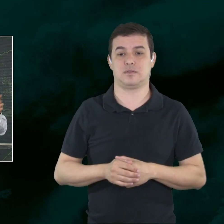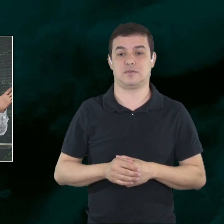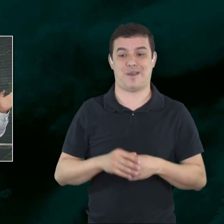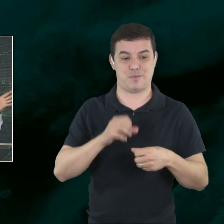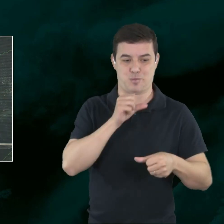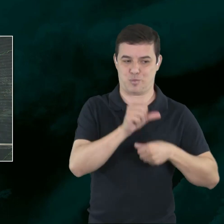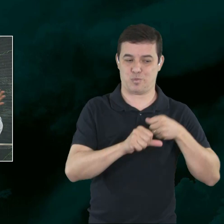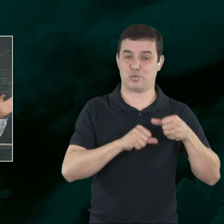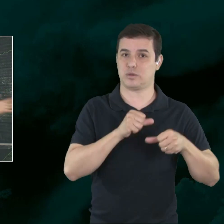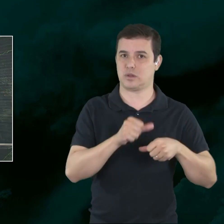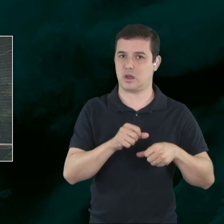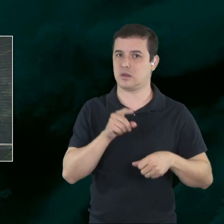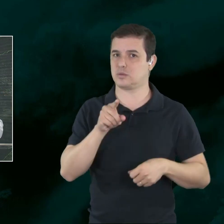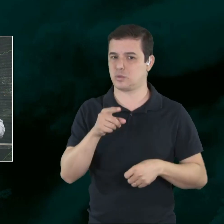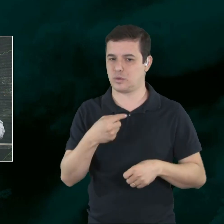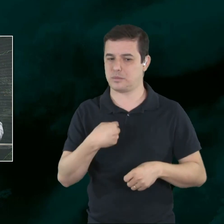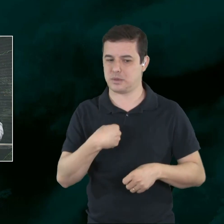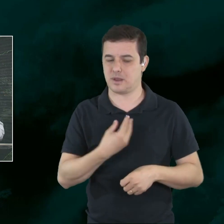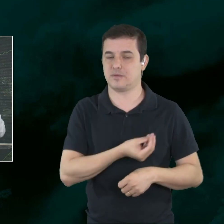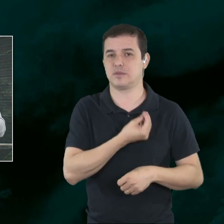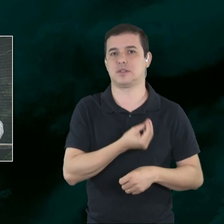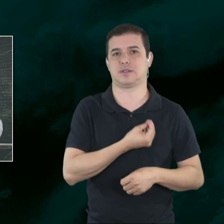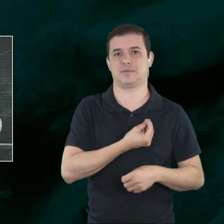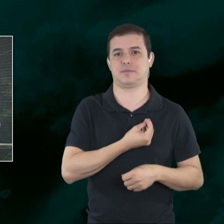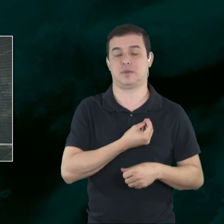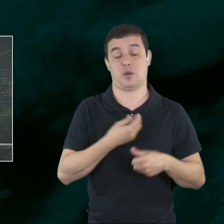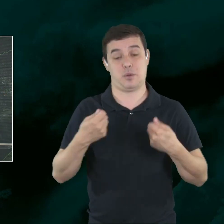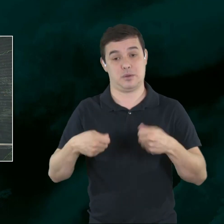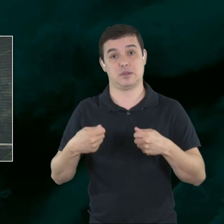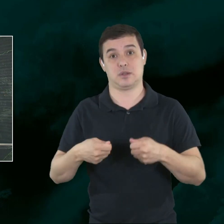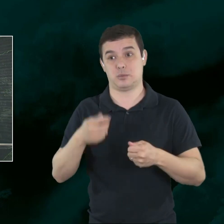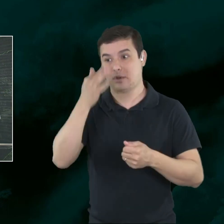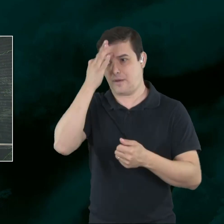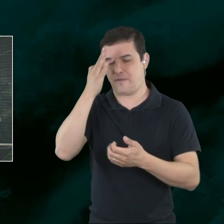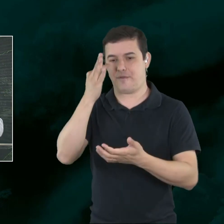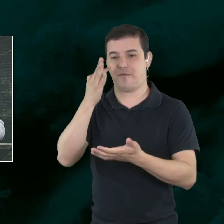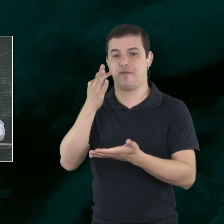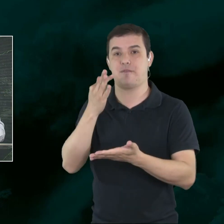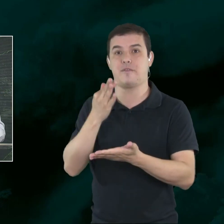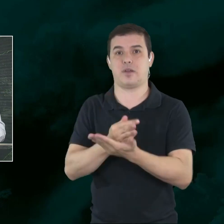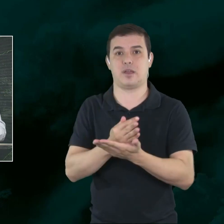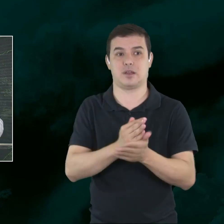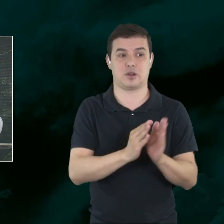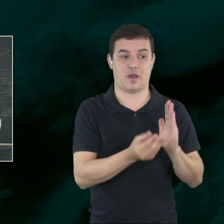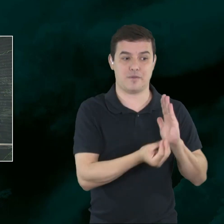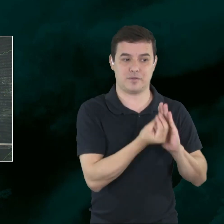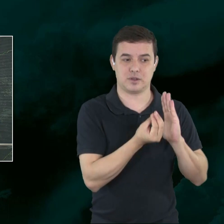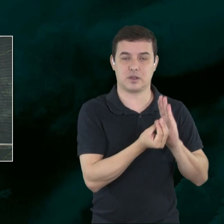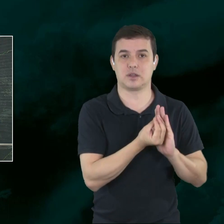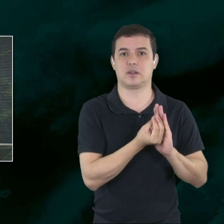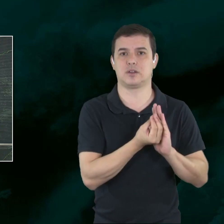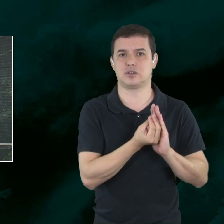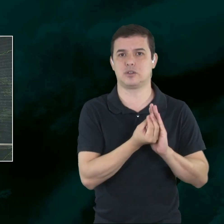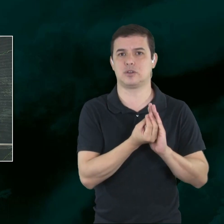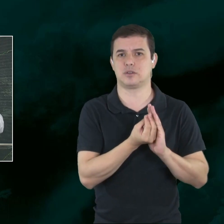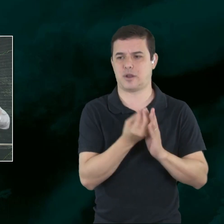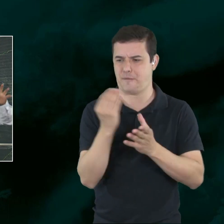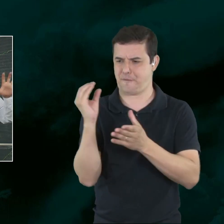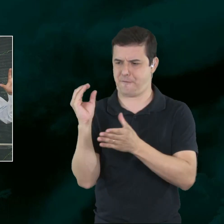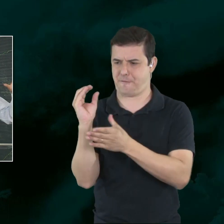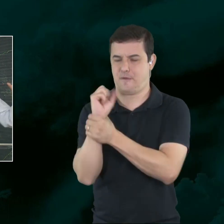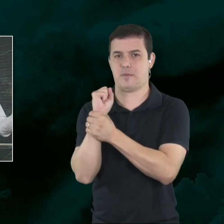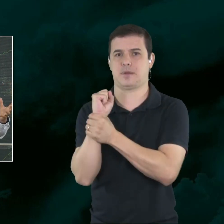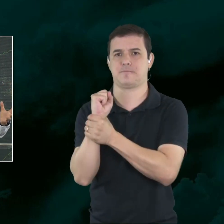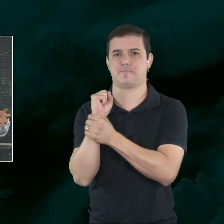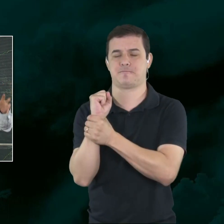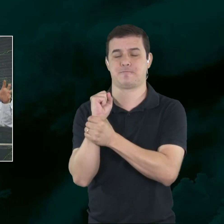vai levar de roldão muitos cristãos. Tomara que os da vida da igreja não sejam levados, porque Deus precisa de nós para formar